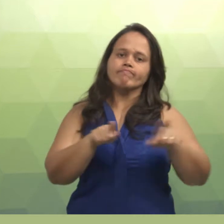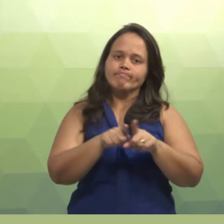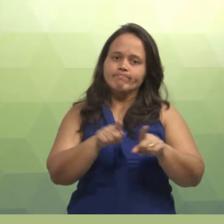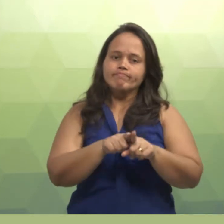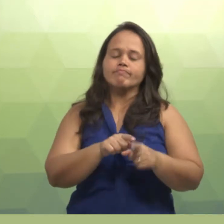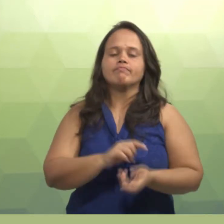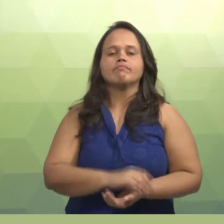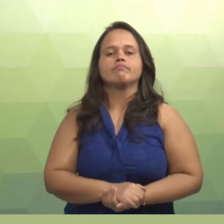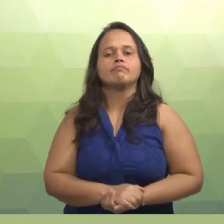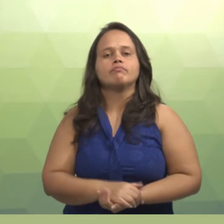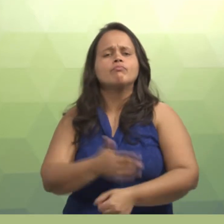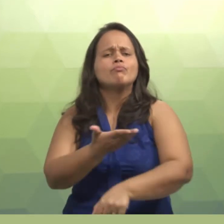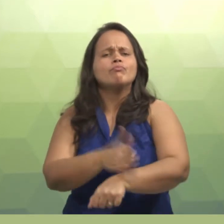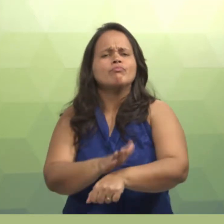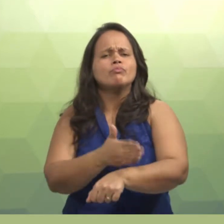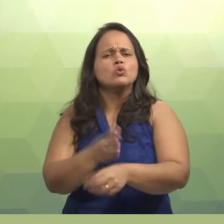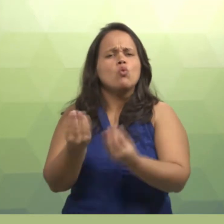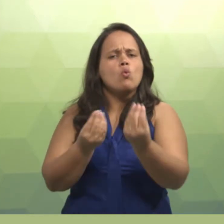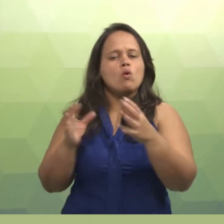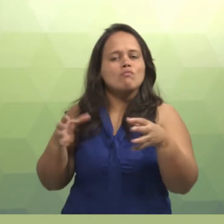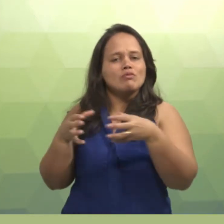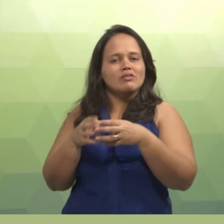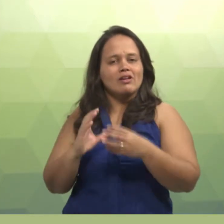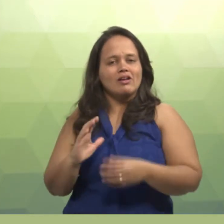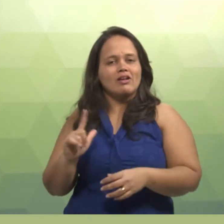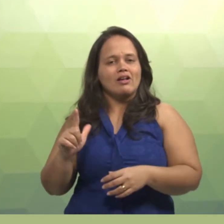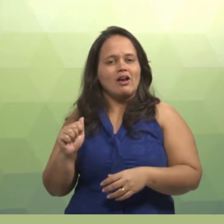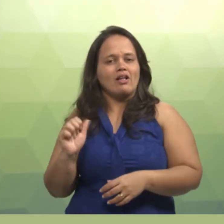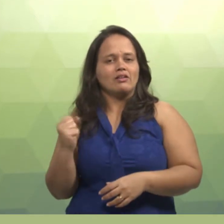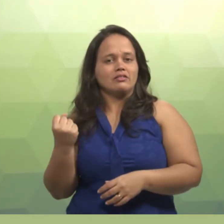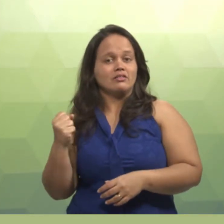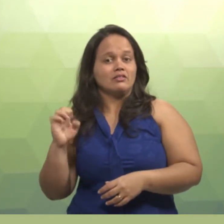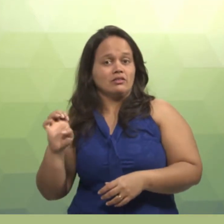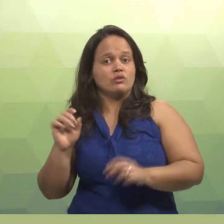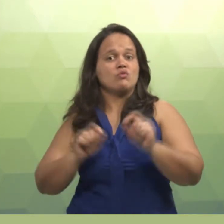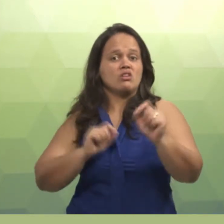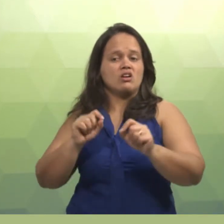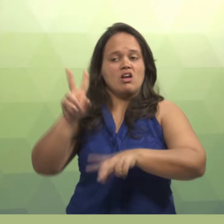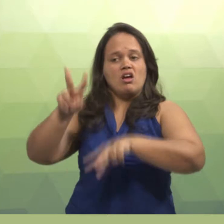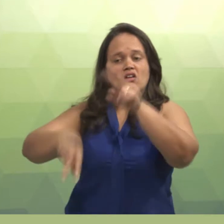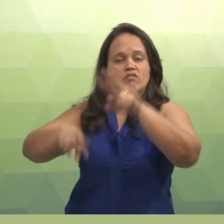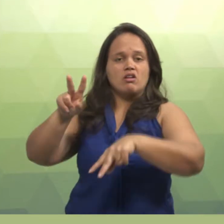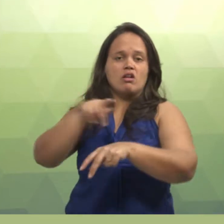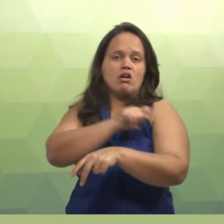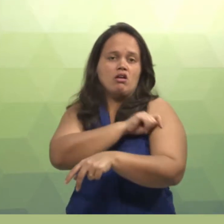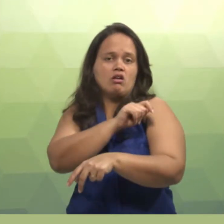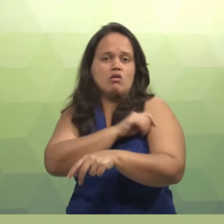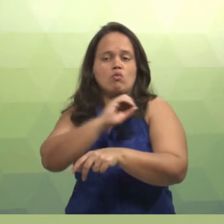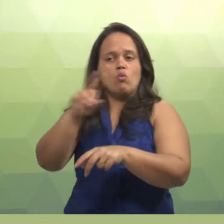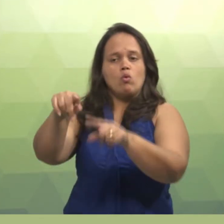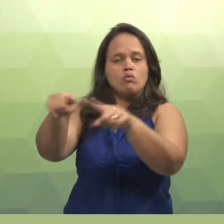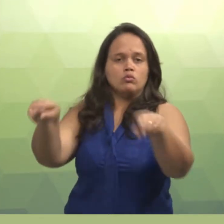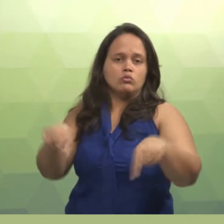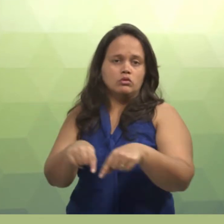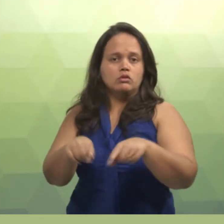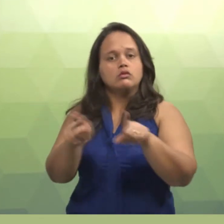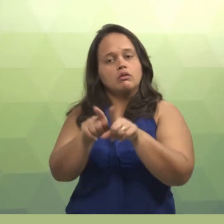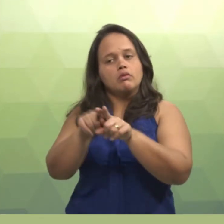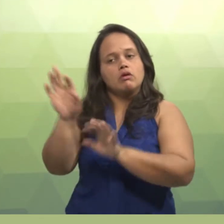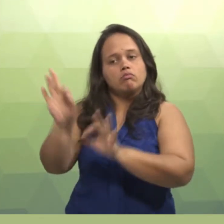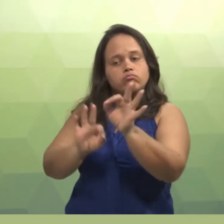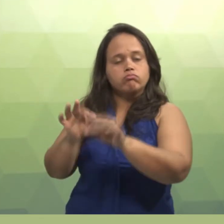alguns alunos ou turmas e a própria prática pedagógica da escola. Em uma escola em que a gestão